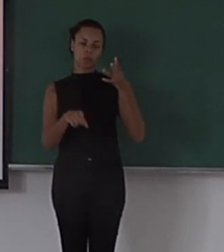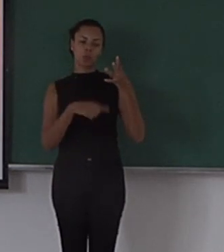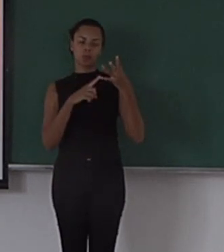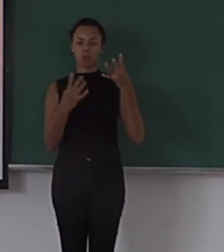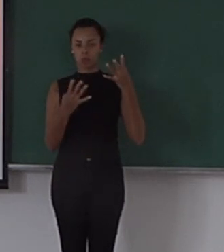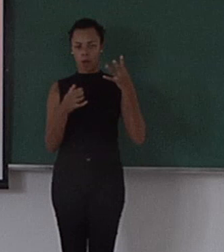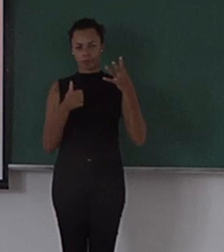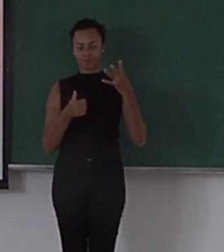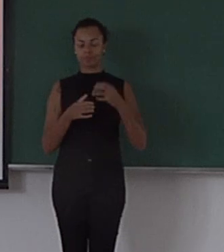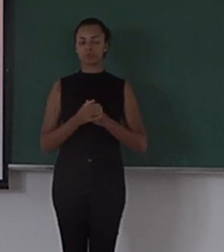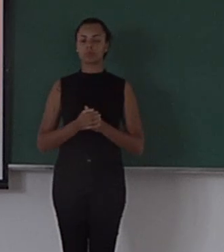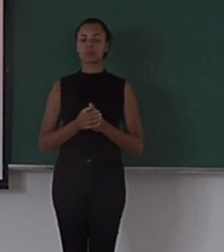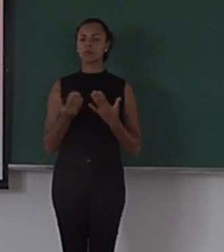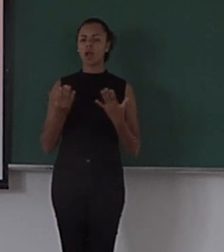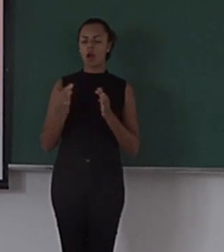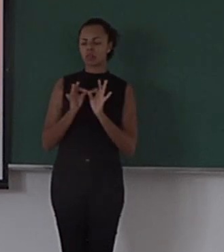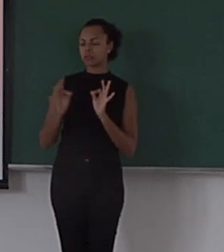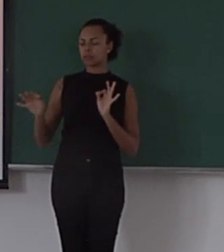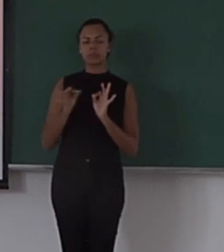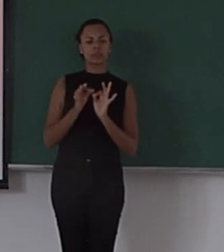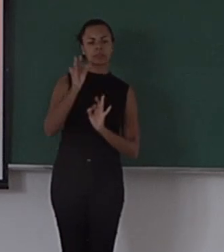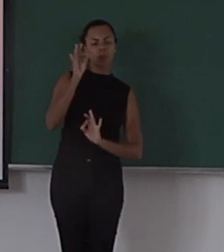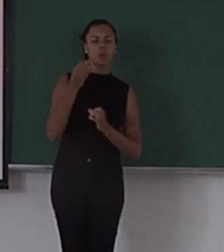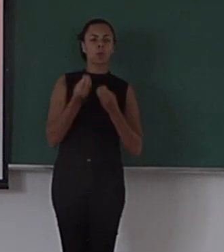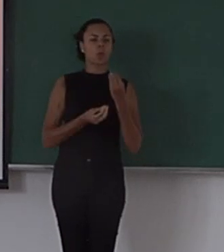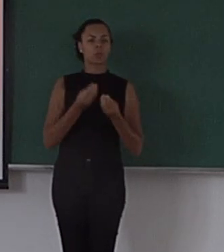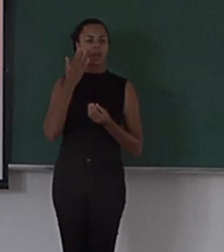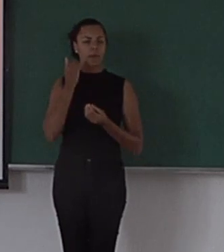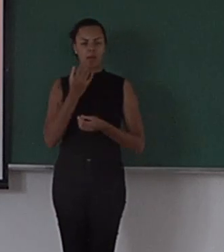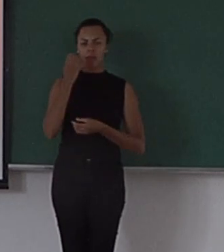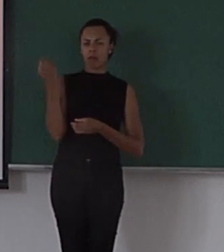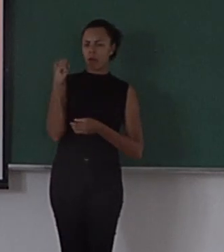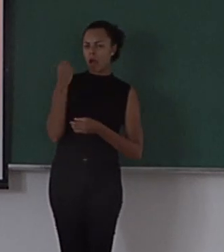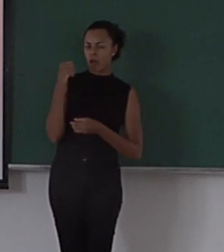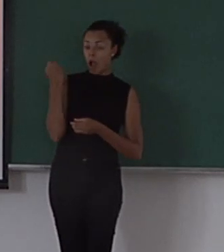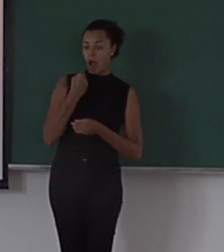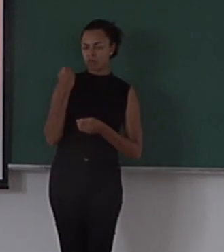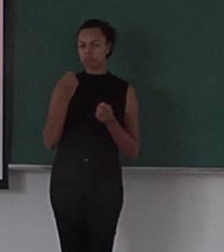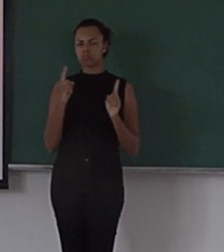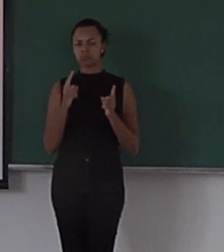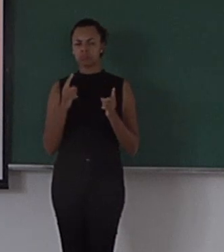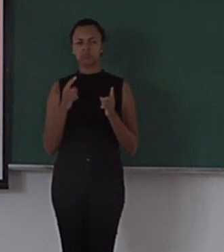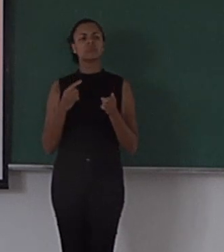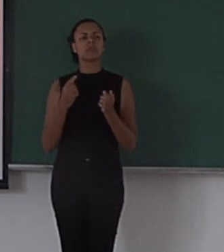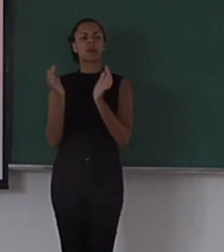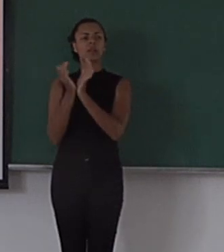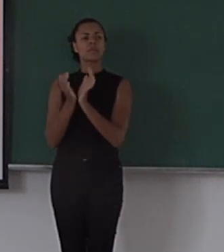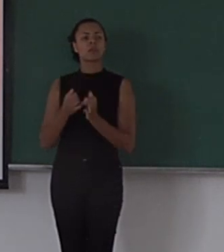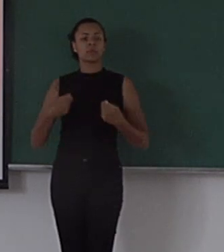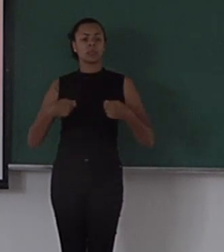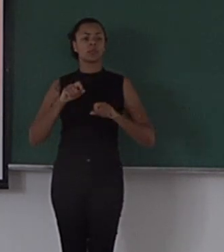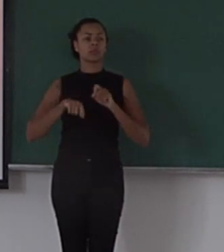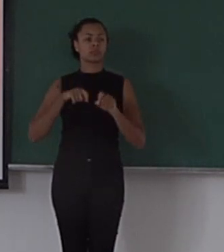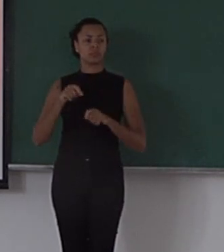extensão? Como é que a gente classifica uma extensão para saber se ela é grave, se ela não é? E por que a gente precisa classificar? Porque